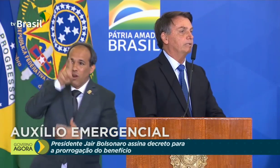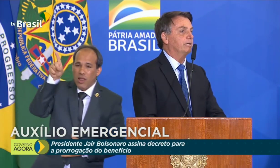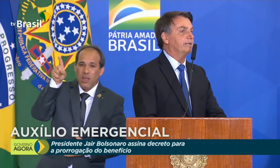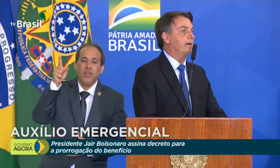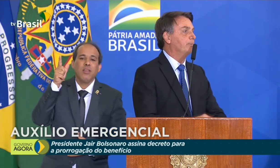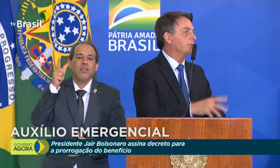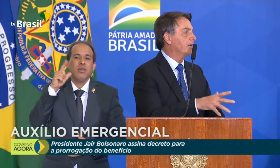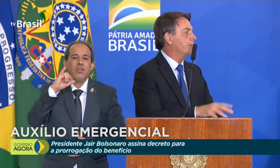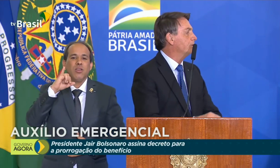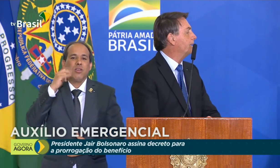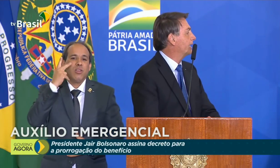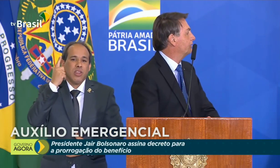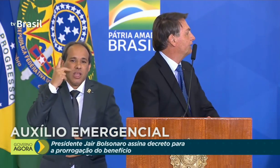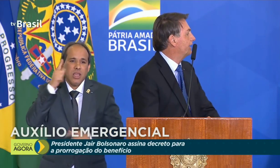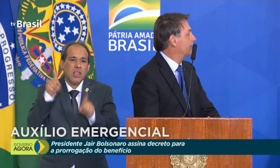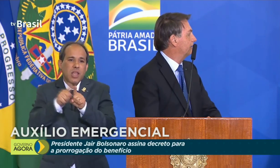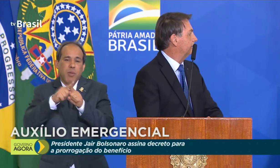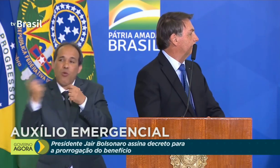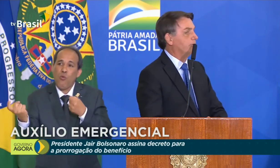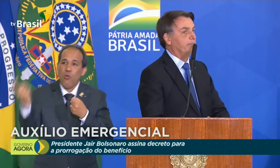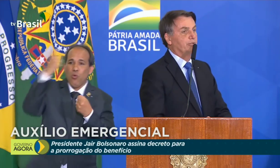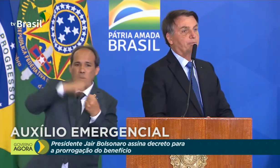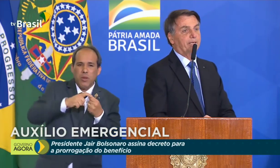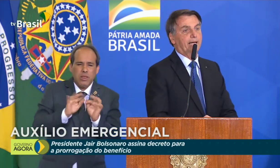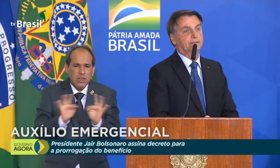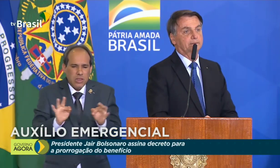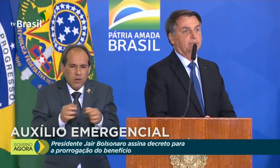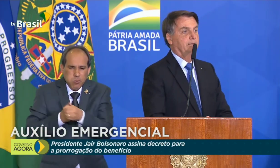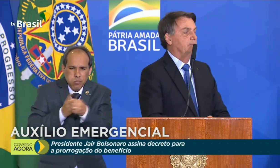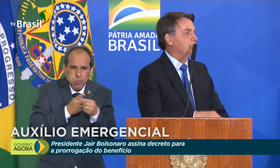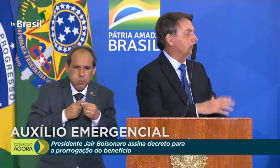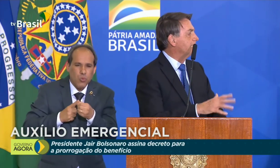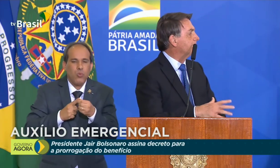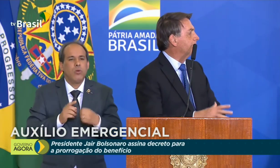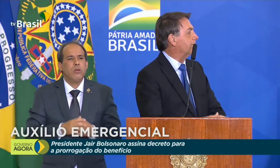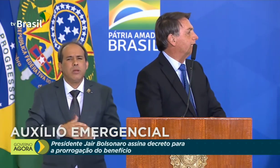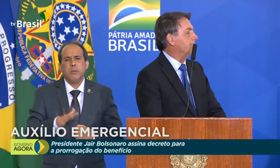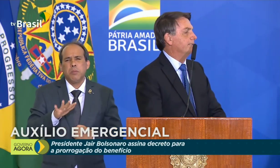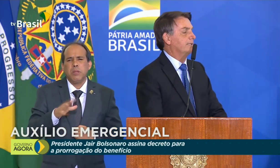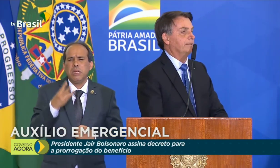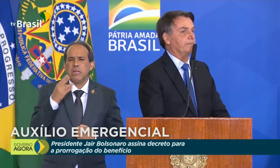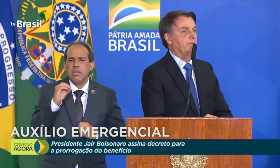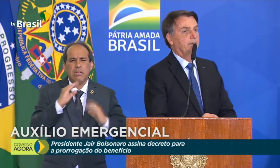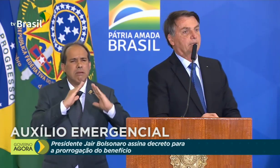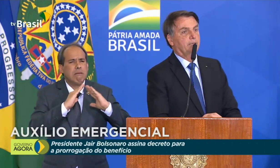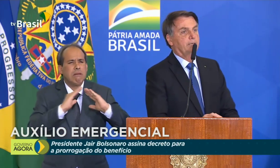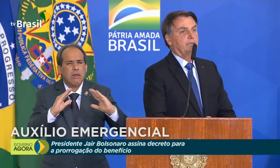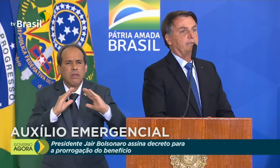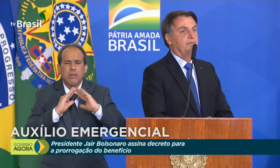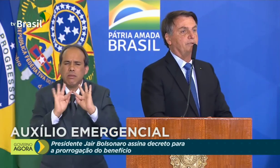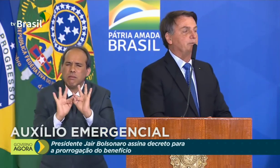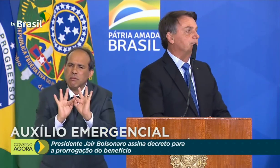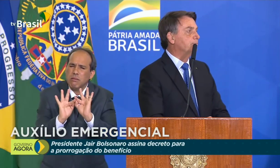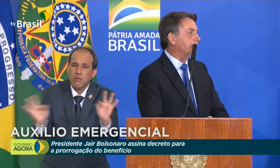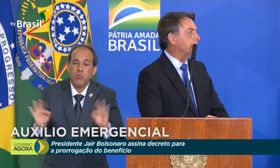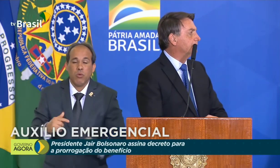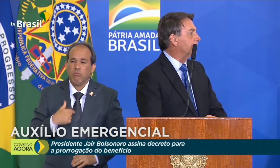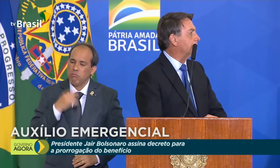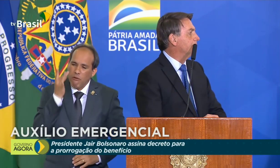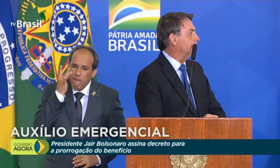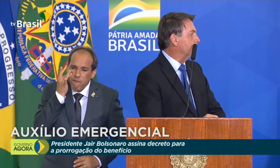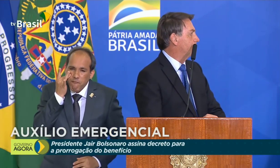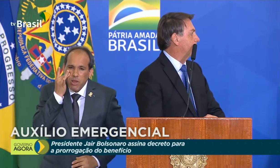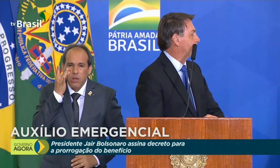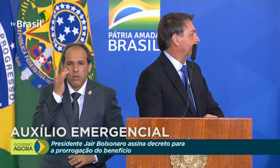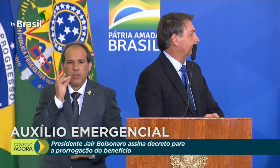e ao retornar pousamos num pequeno vilarejo, de forma inopinada. Tinha umas 30 casinhas lá. E vimos muita